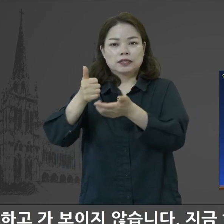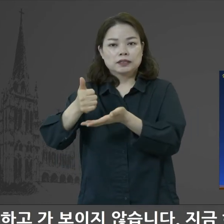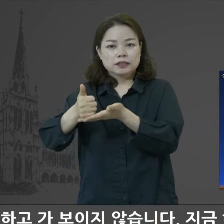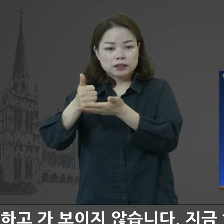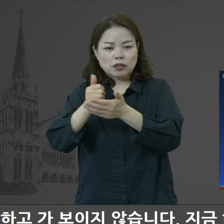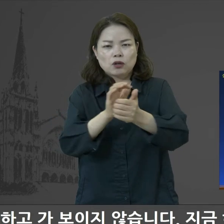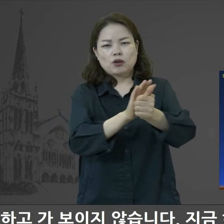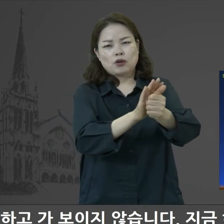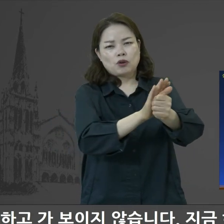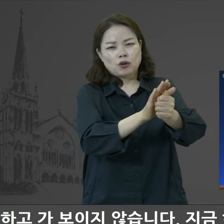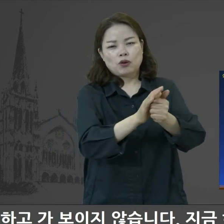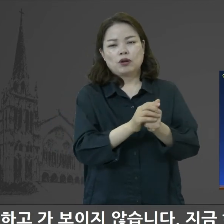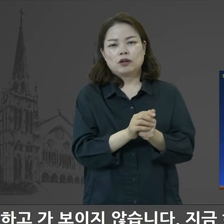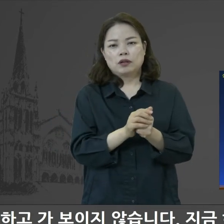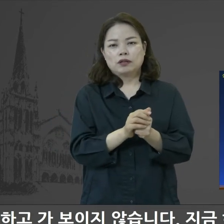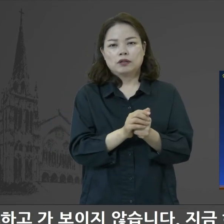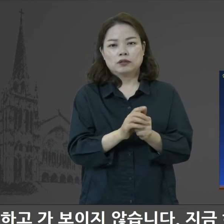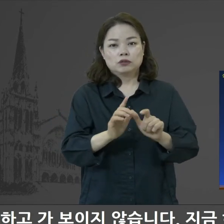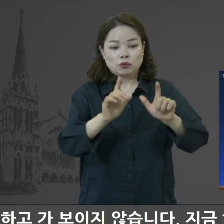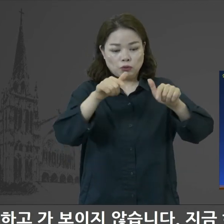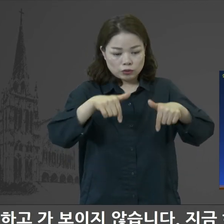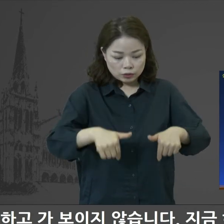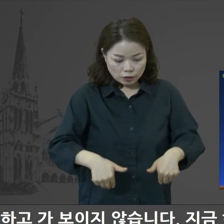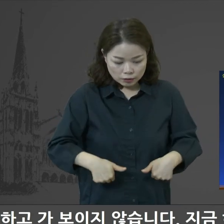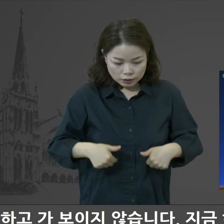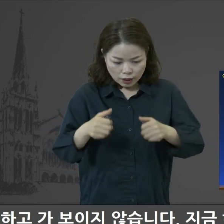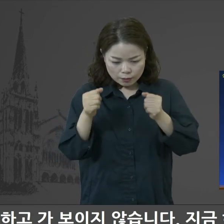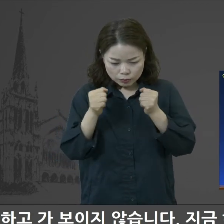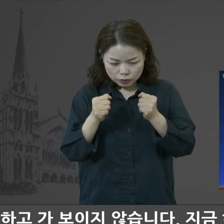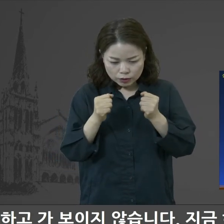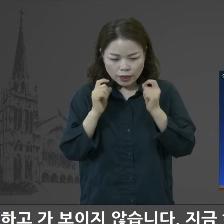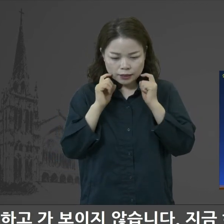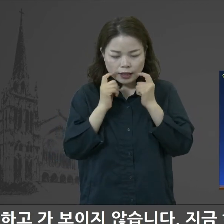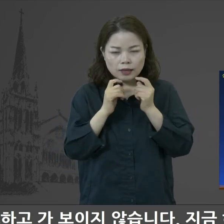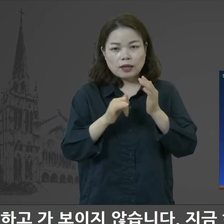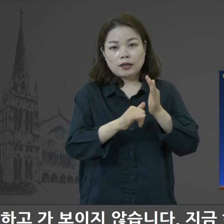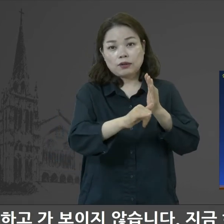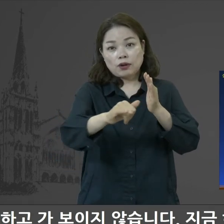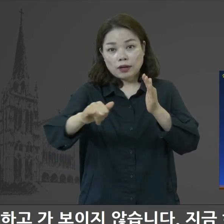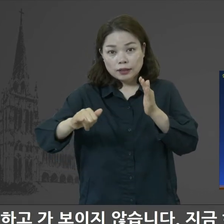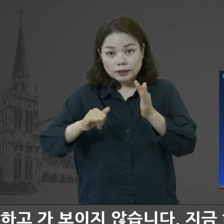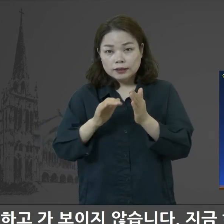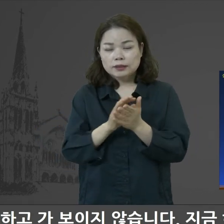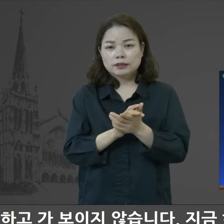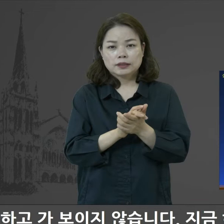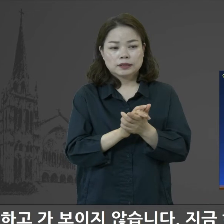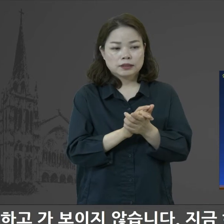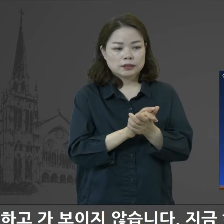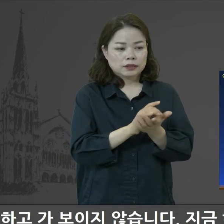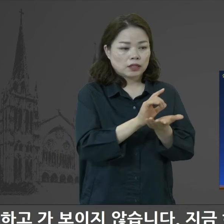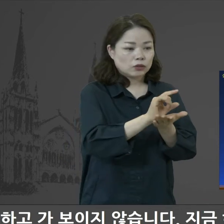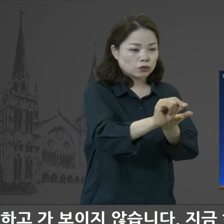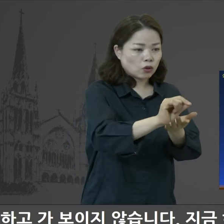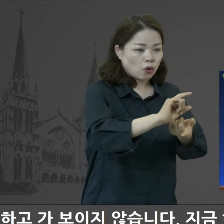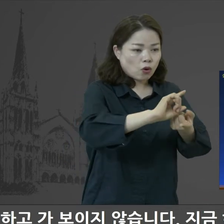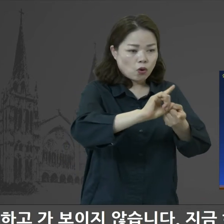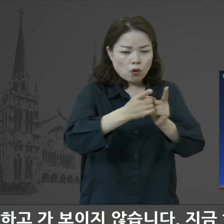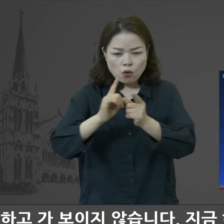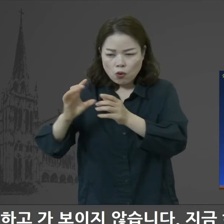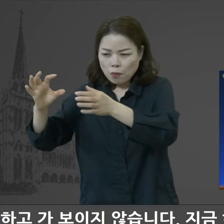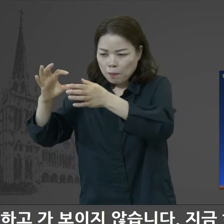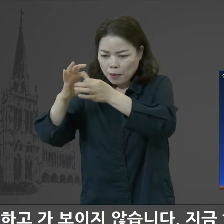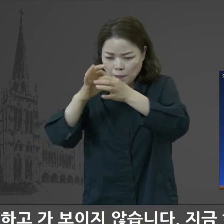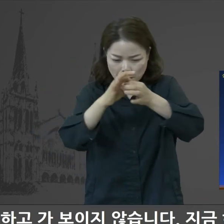칭찬과 격려로 동서남북, 개인과 가족, 집안과 이웃들이 서로 연결이 되어